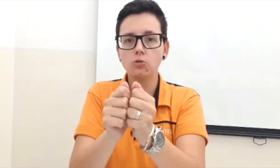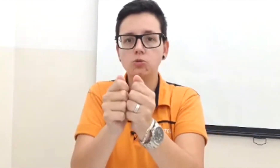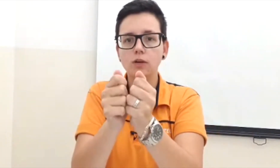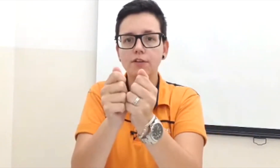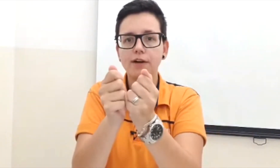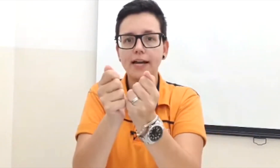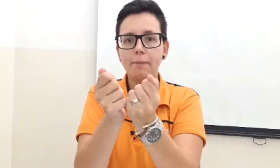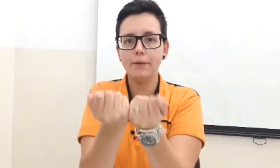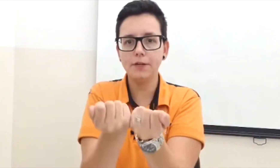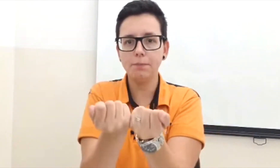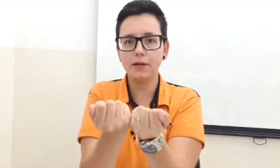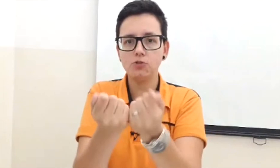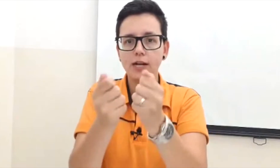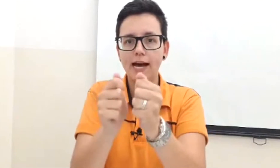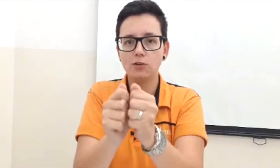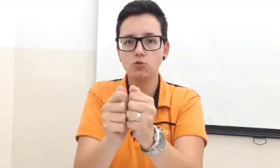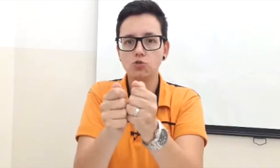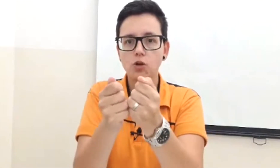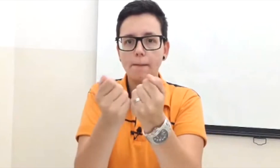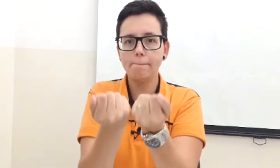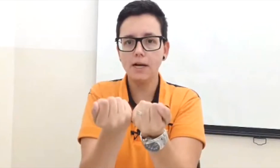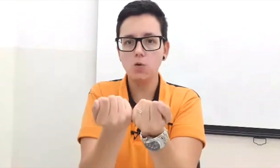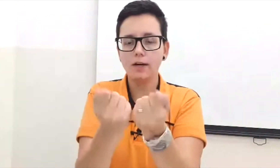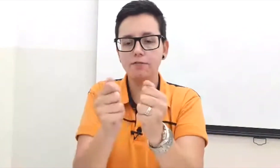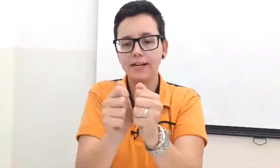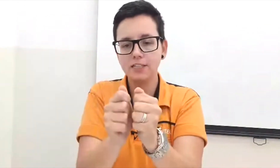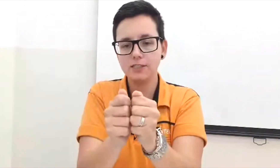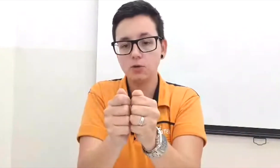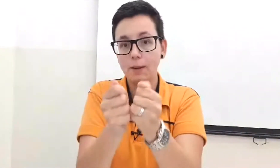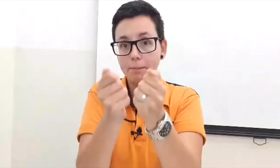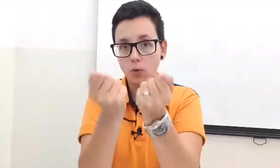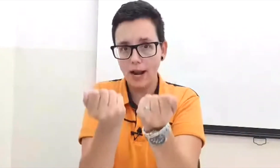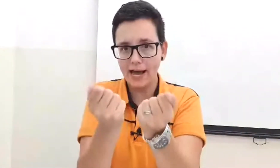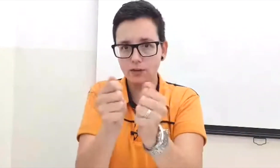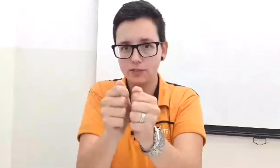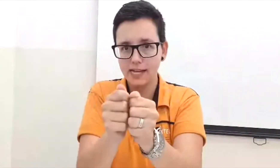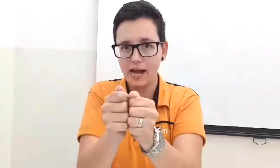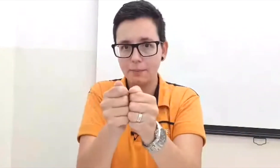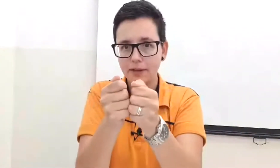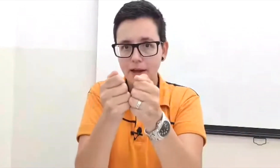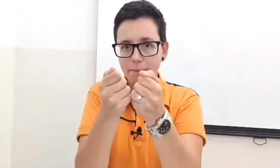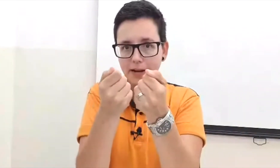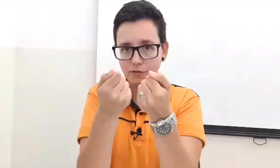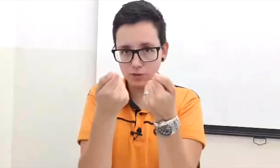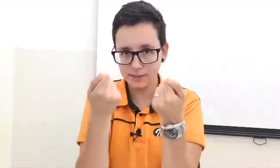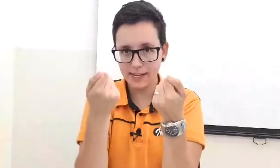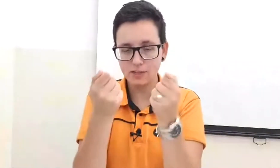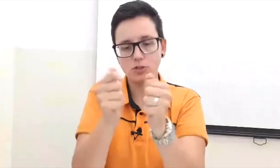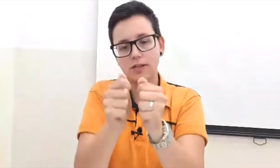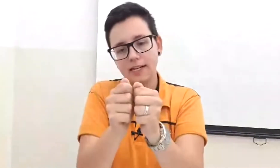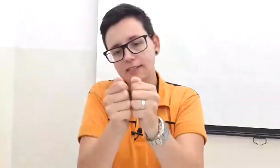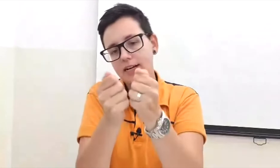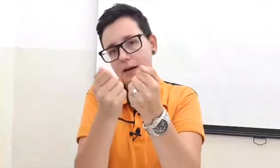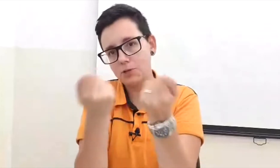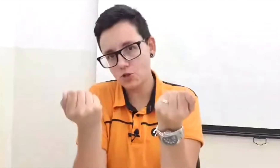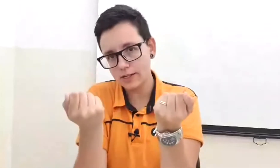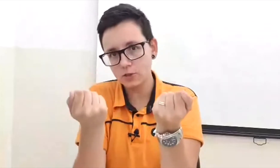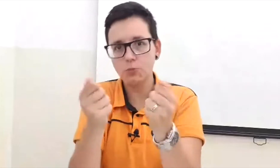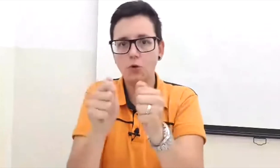outro e vai abrir para os lados. Pão. Na verdade, assim, não é para o lado, você abre para você, só que daí você acaba jogando um pouco para